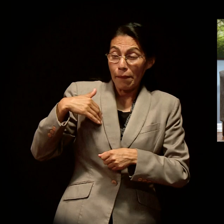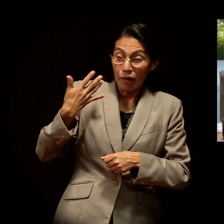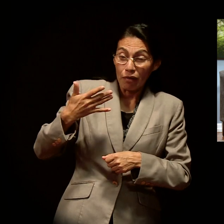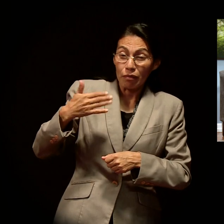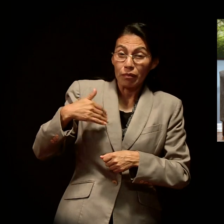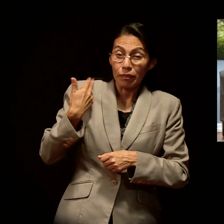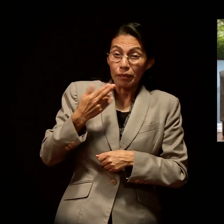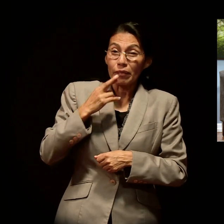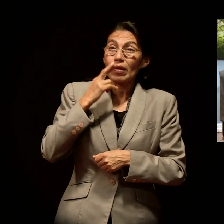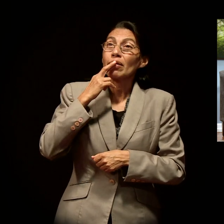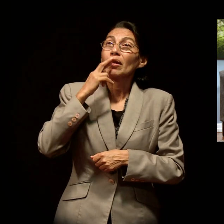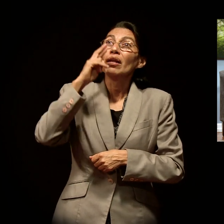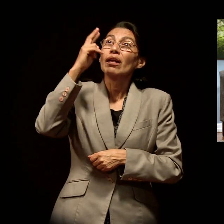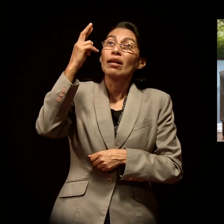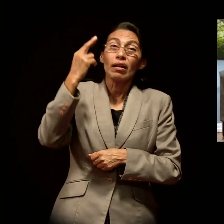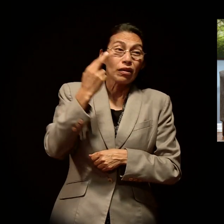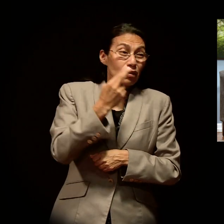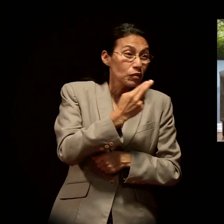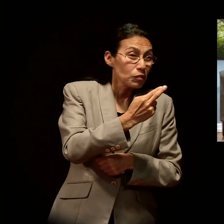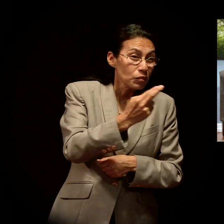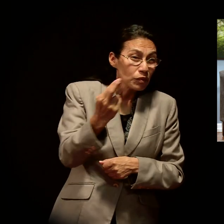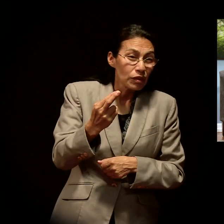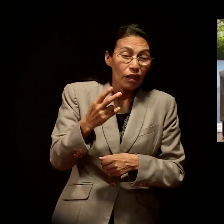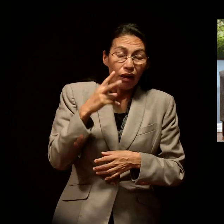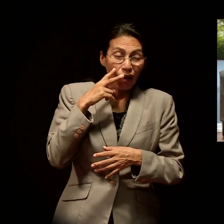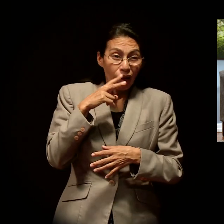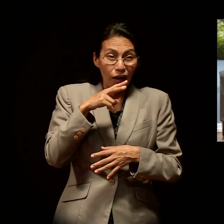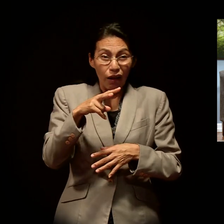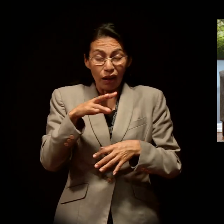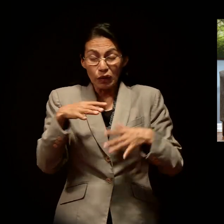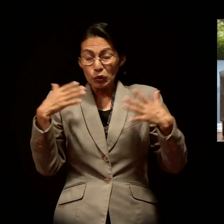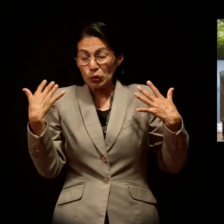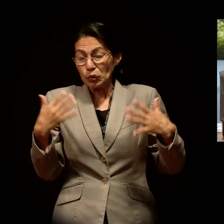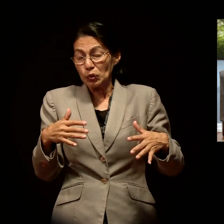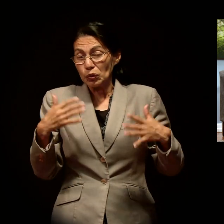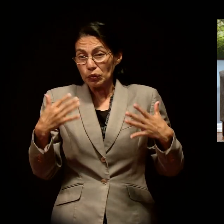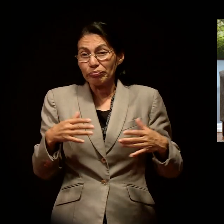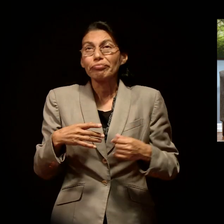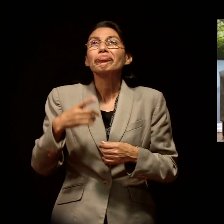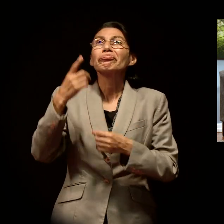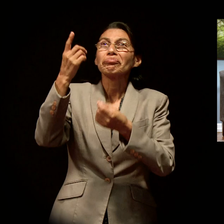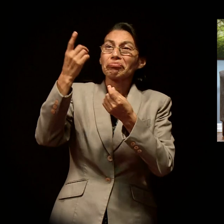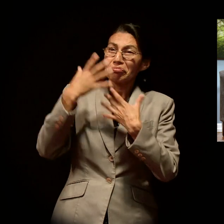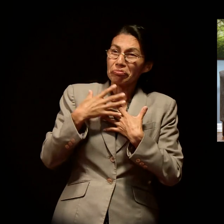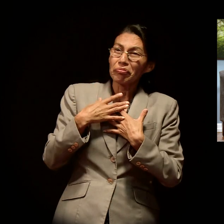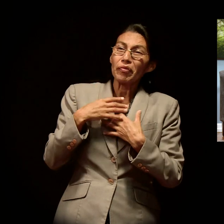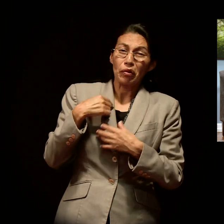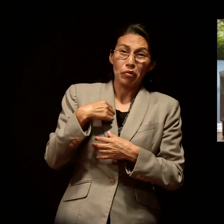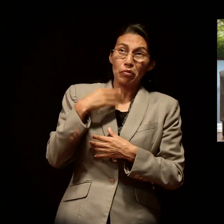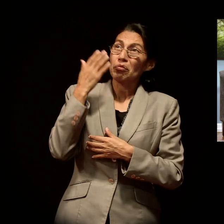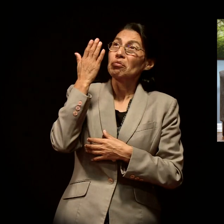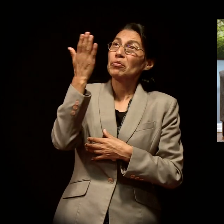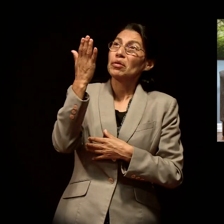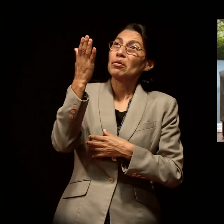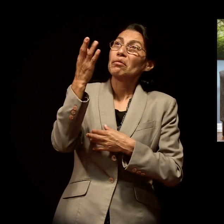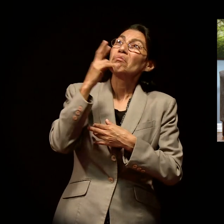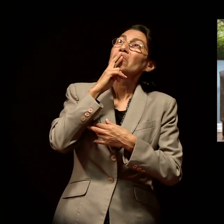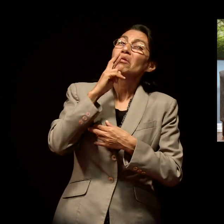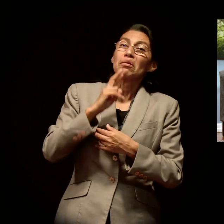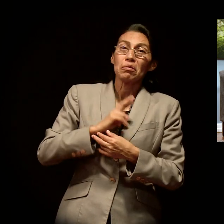viendo los milagros la respuesta de Dios a los pedidos diciéndole el señor a uno aquí está lo que pides